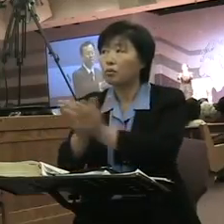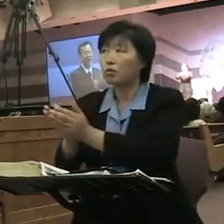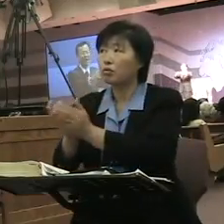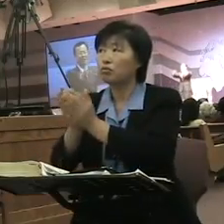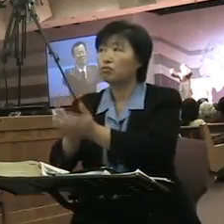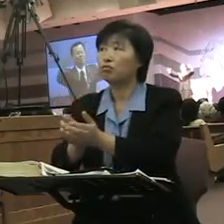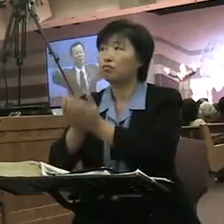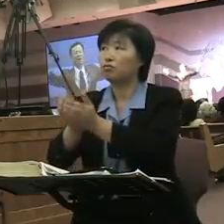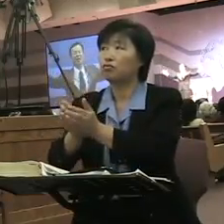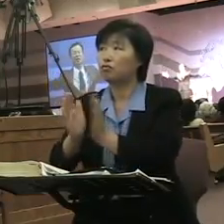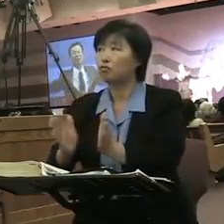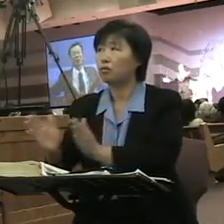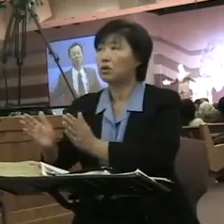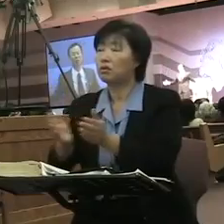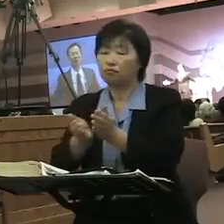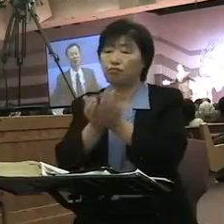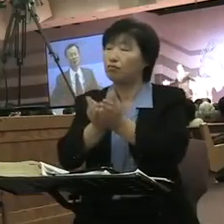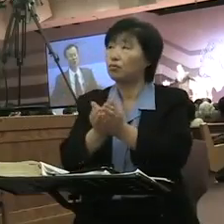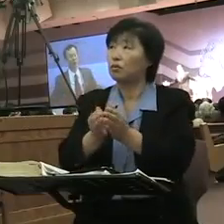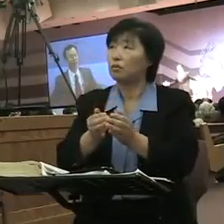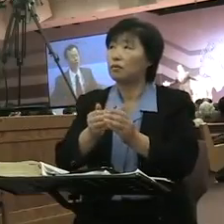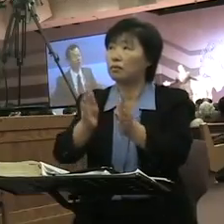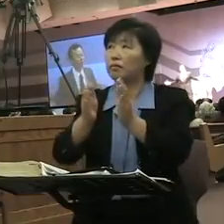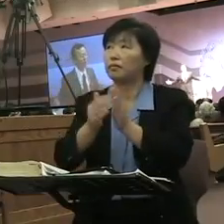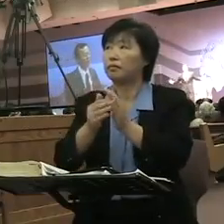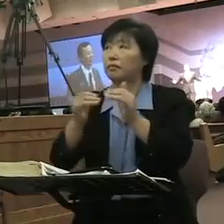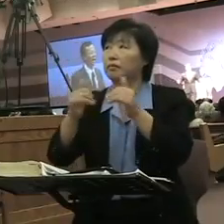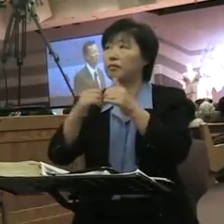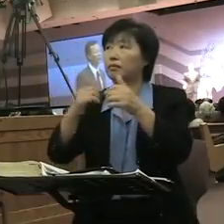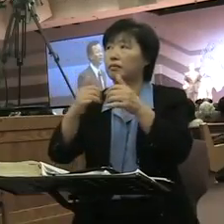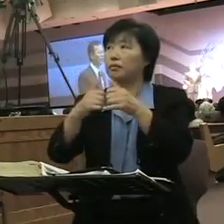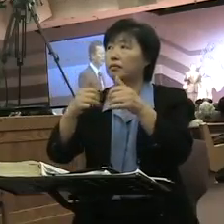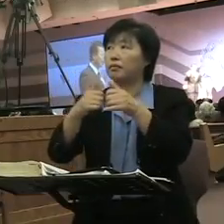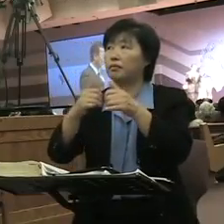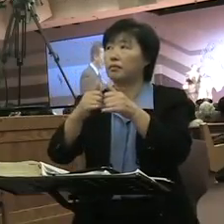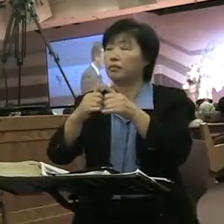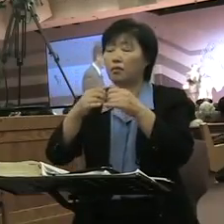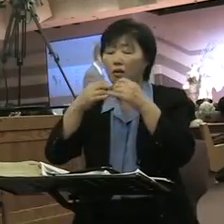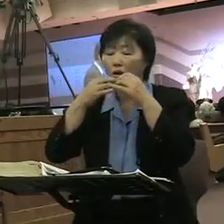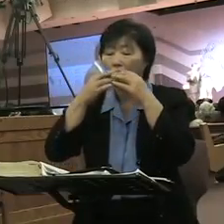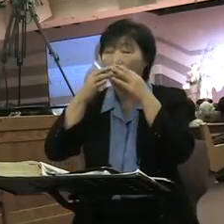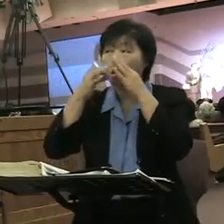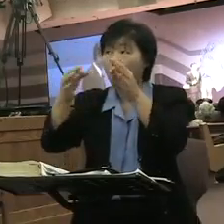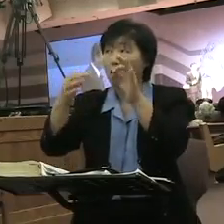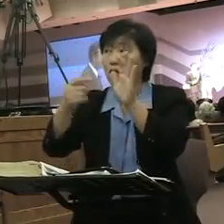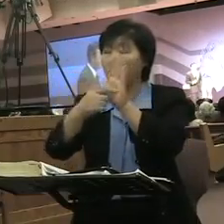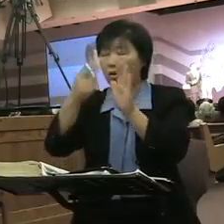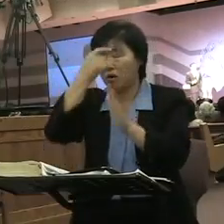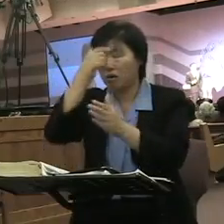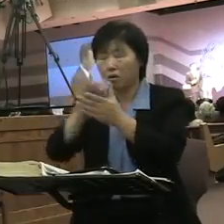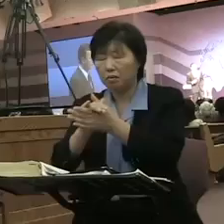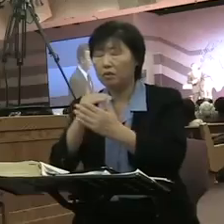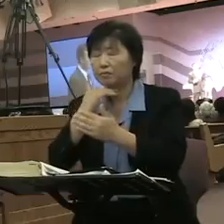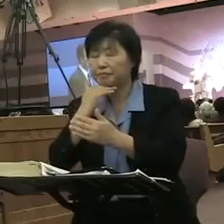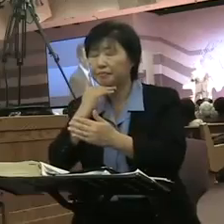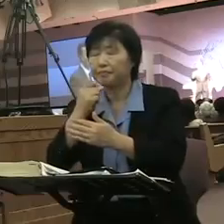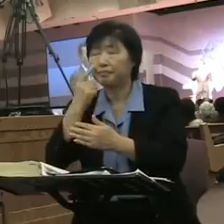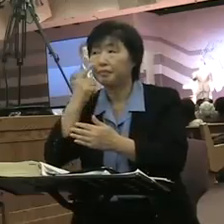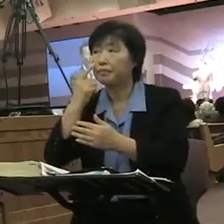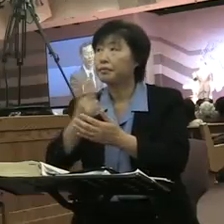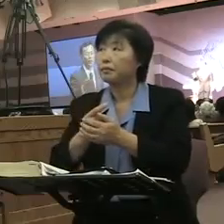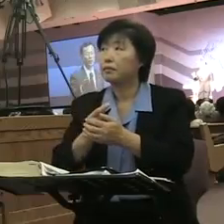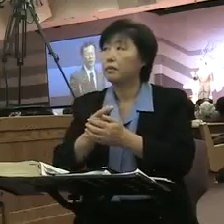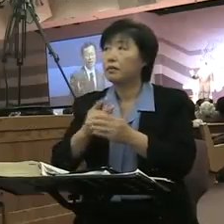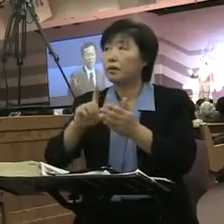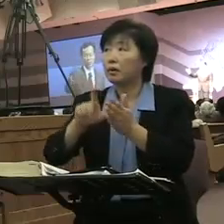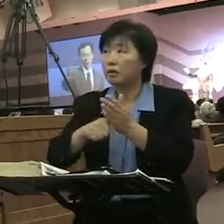보내어서 배에 큰 플래카드를 걸고 전쟁의 소식을 여러분들에게 알려드릴 테니 기도하며 기다리십시오. 시간이